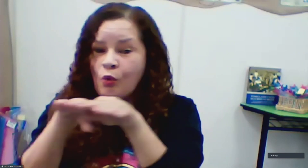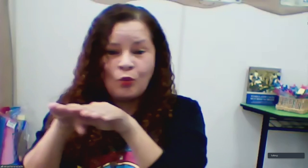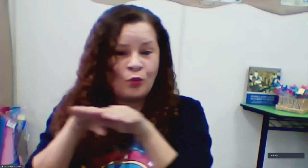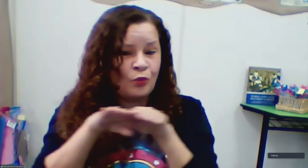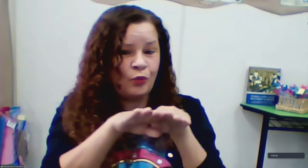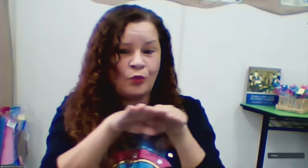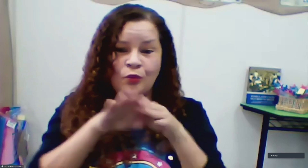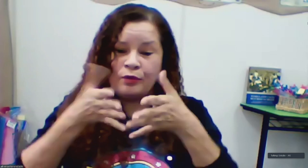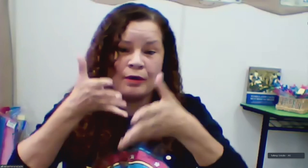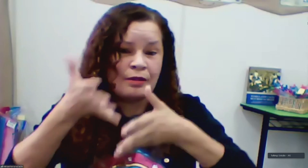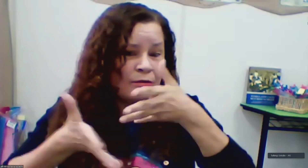lá nos Estados Unidos,